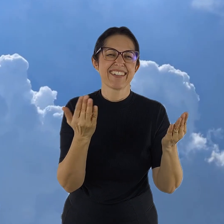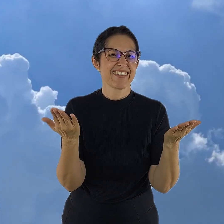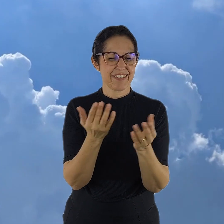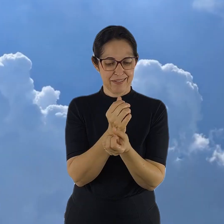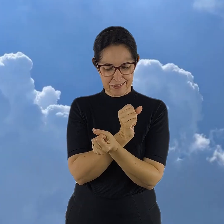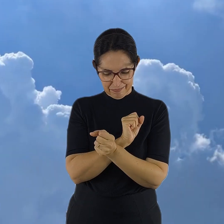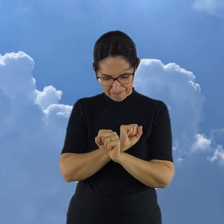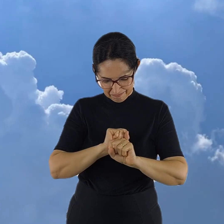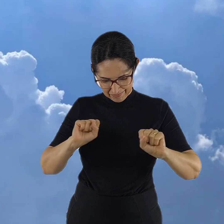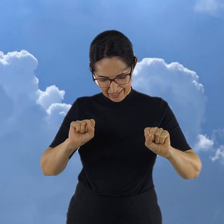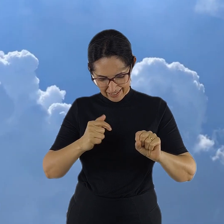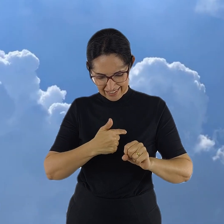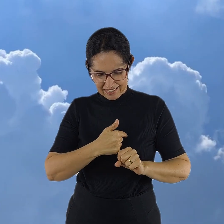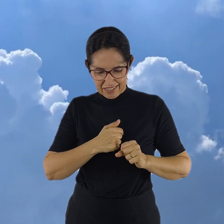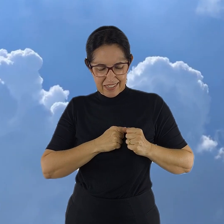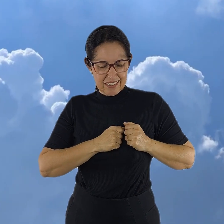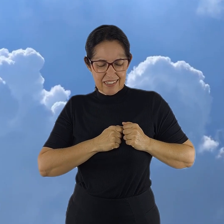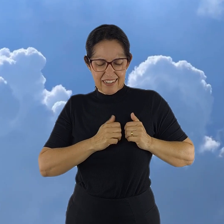libertos deles.